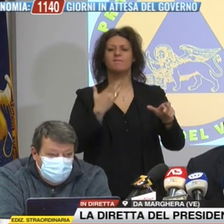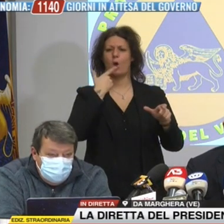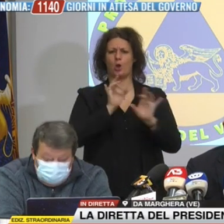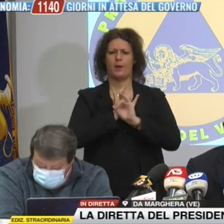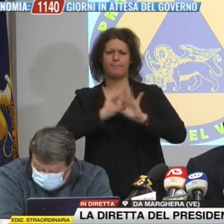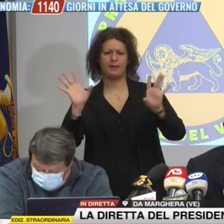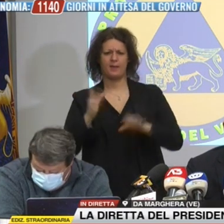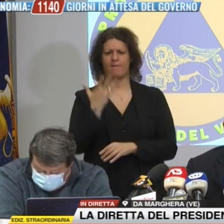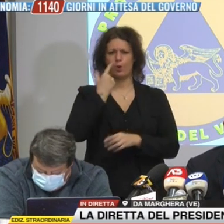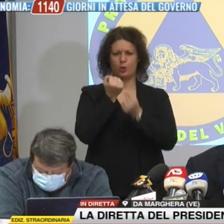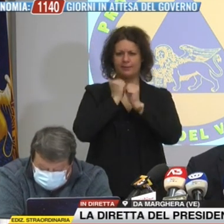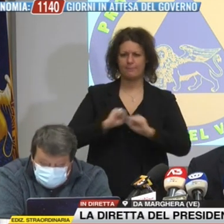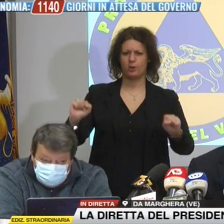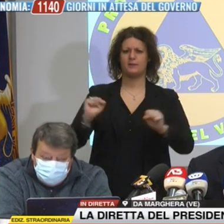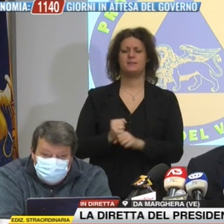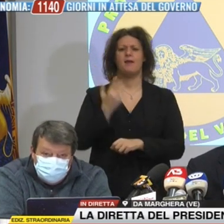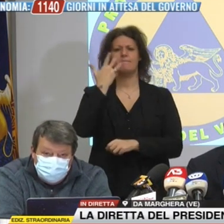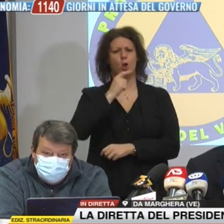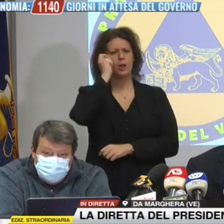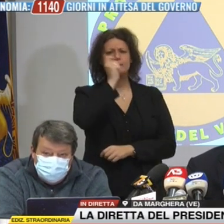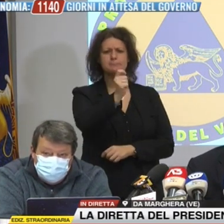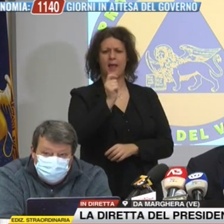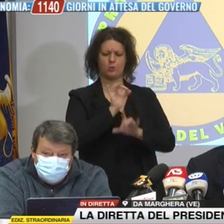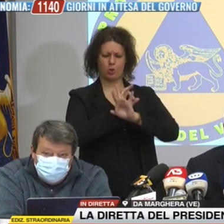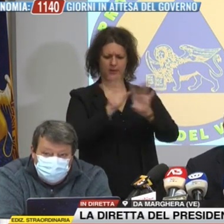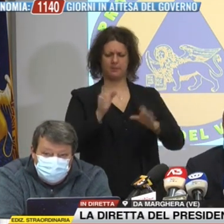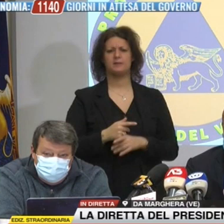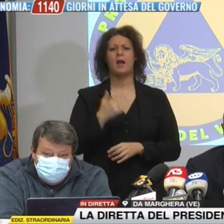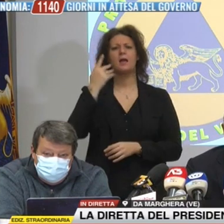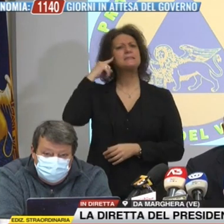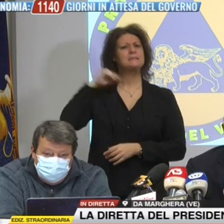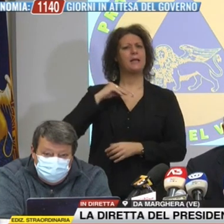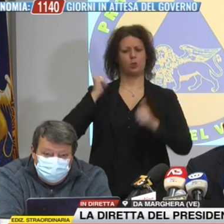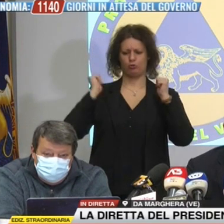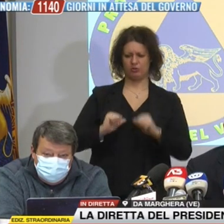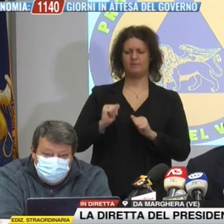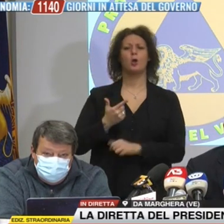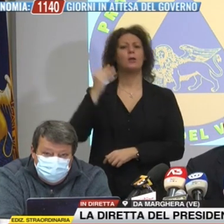libertà individuali, il senso civico, il senso del bene comune. Questo è il risultato.